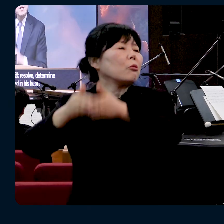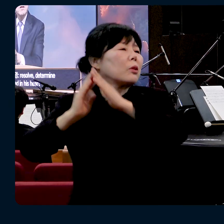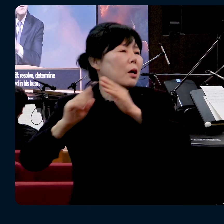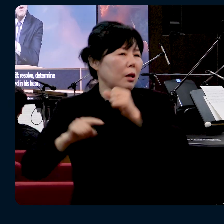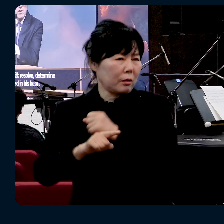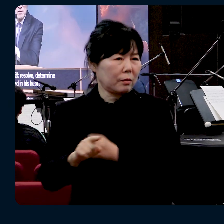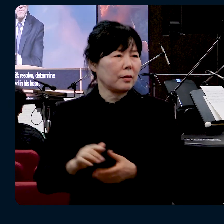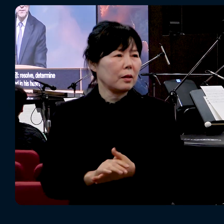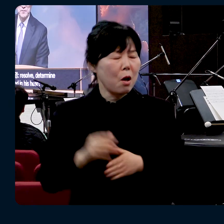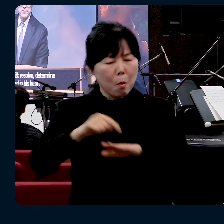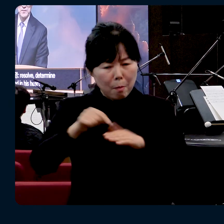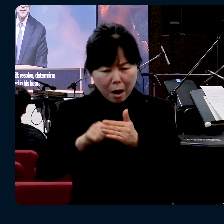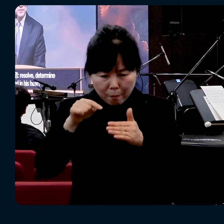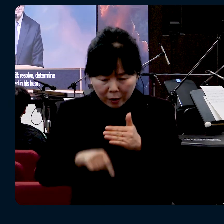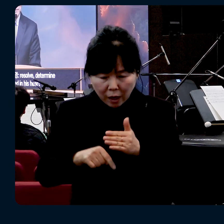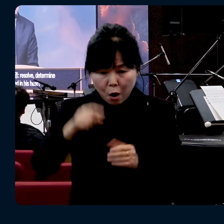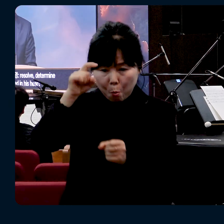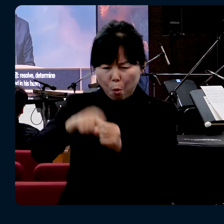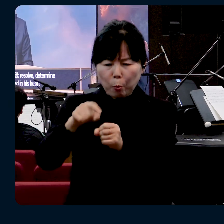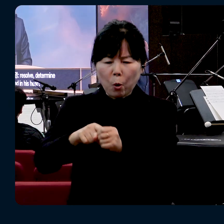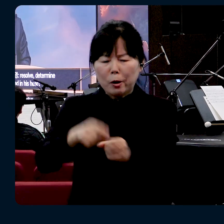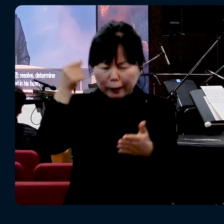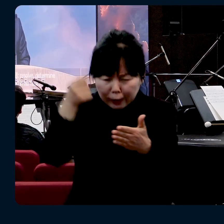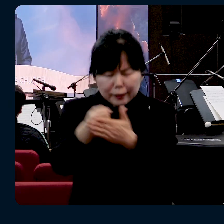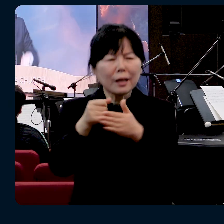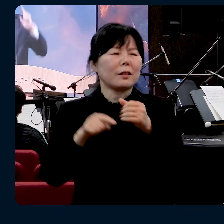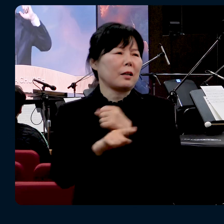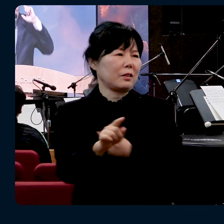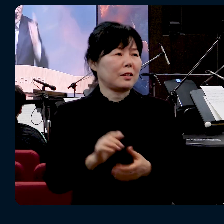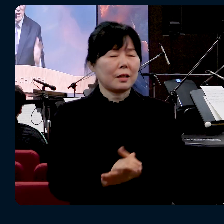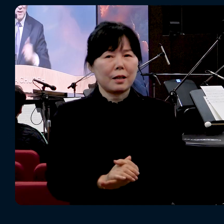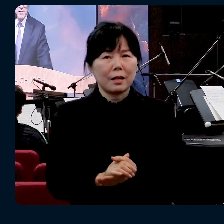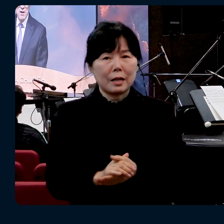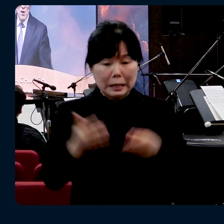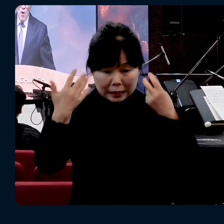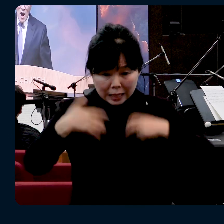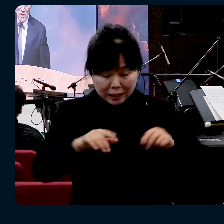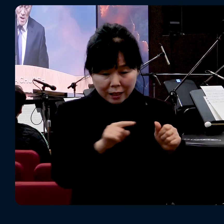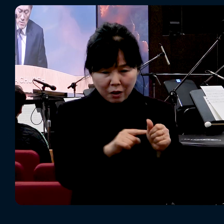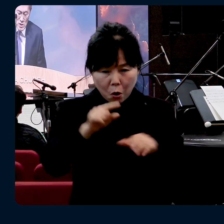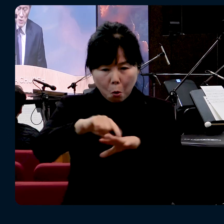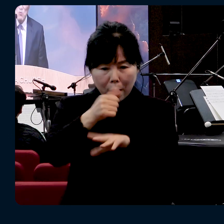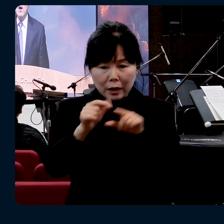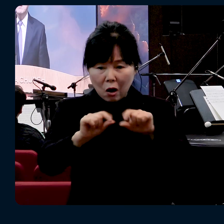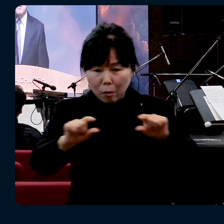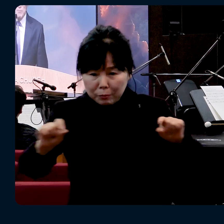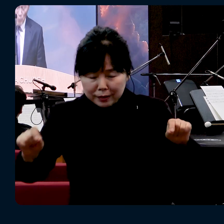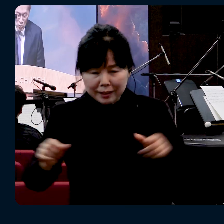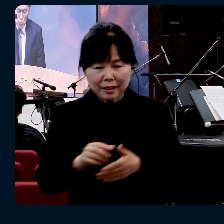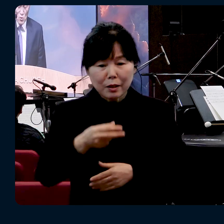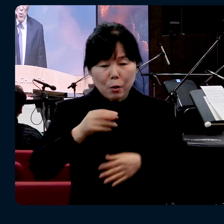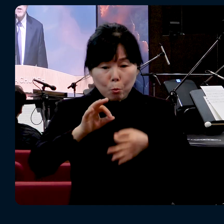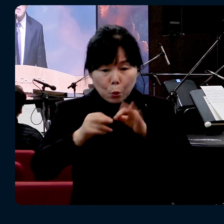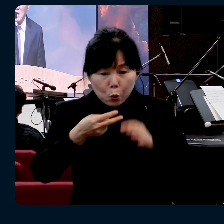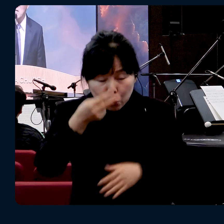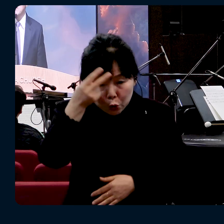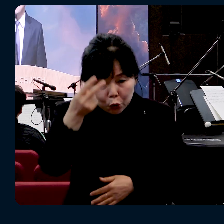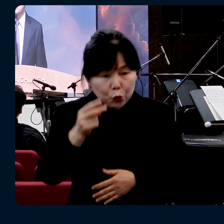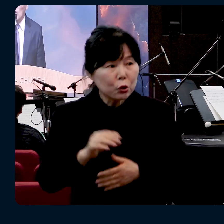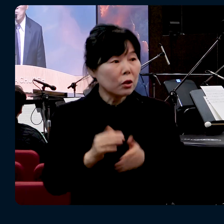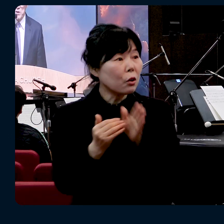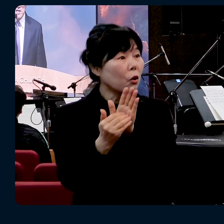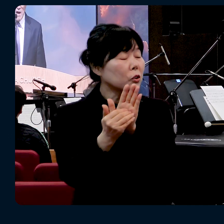purposed in his heart. 자, 그러니까 다니엘이 왕의 음식과 그